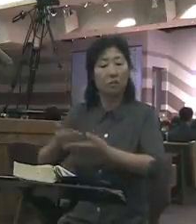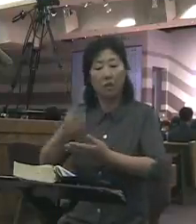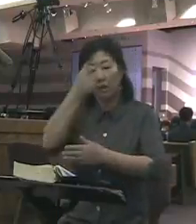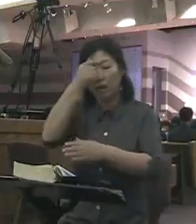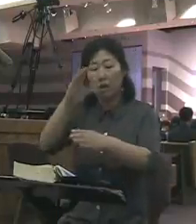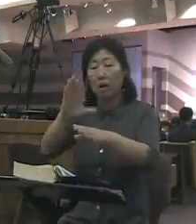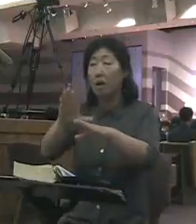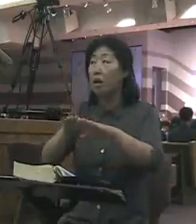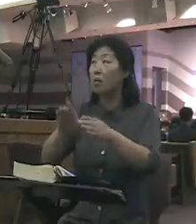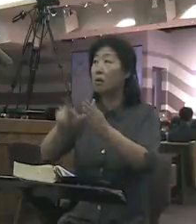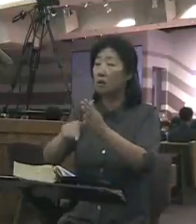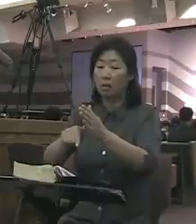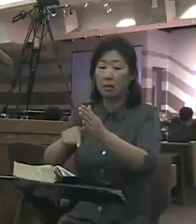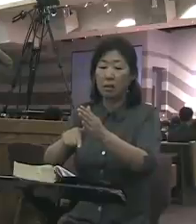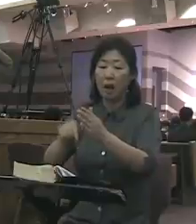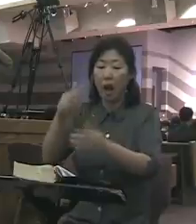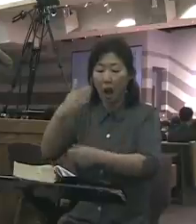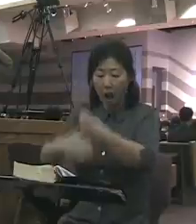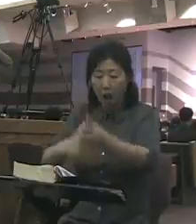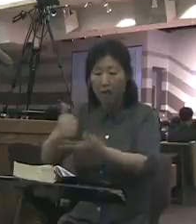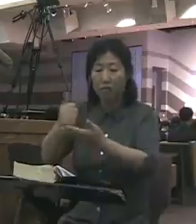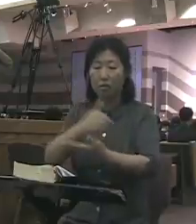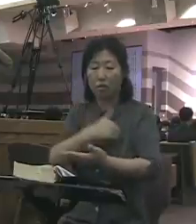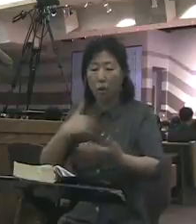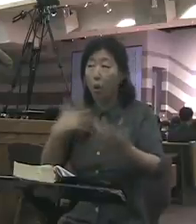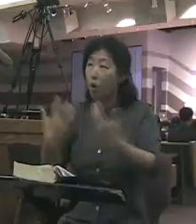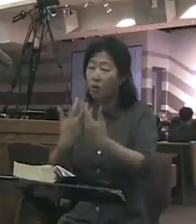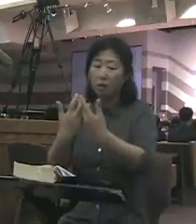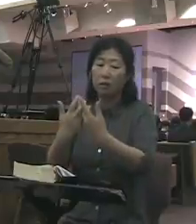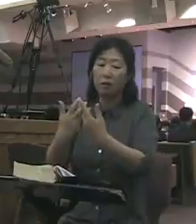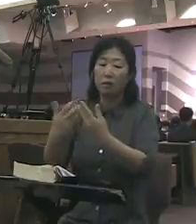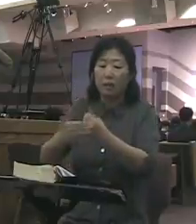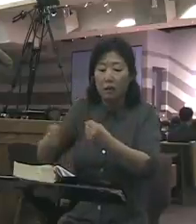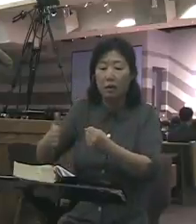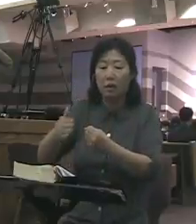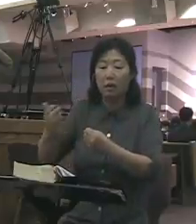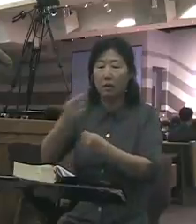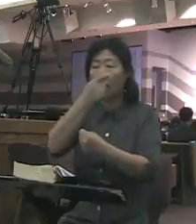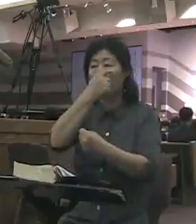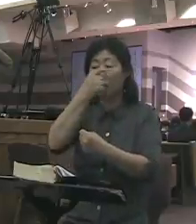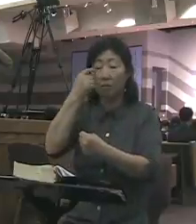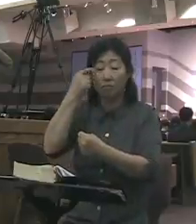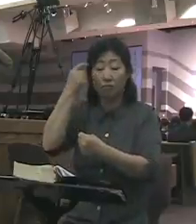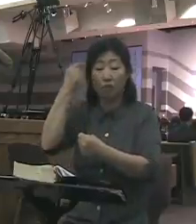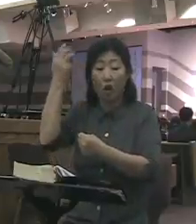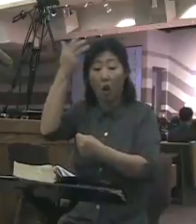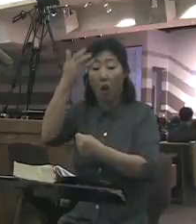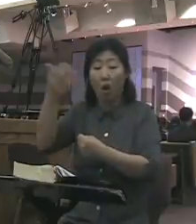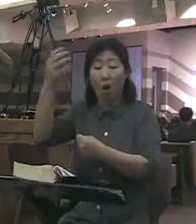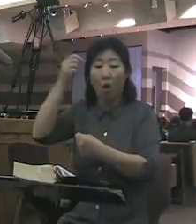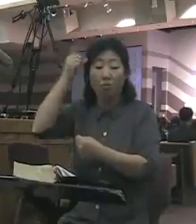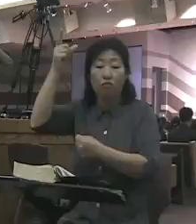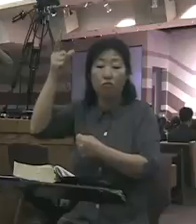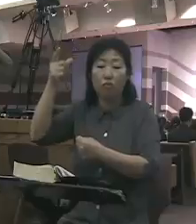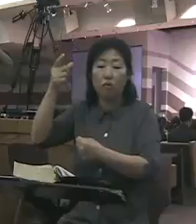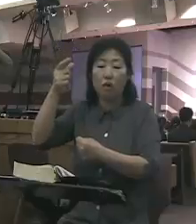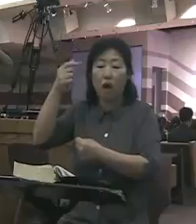하나님으로 채워짐으로 인하여 우리의 영안이 띄어지고 하나님의 비전으로 하나님의 참된 축복을 볼 수